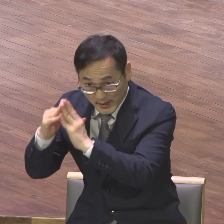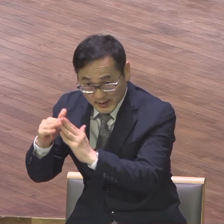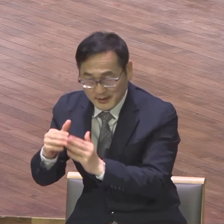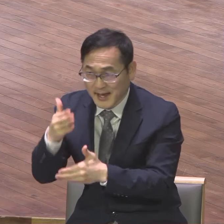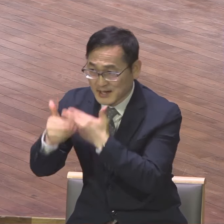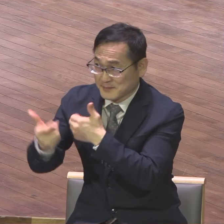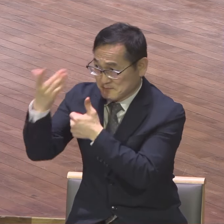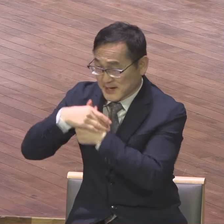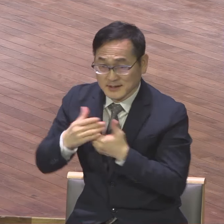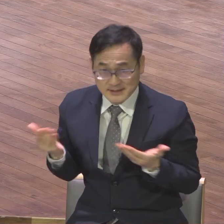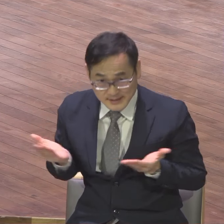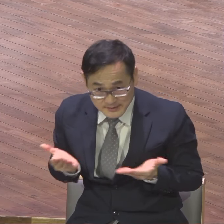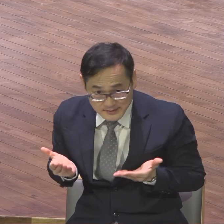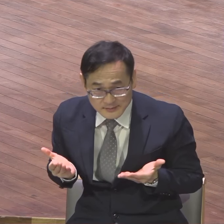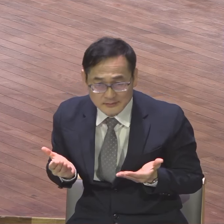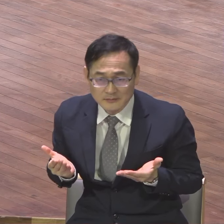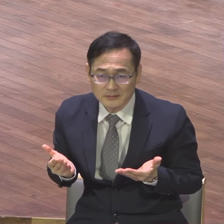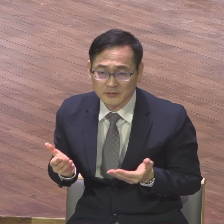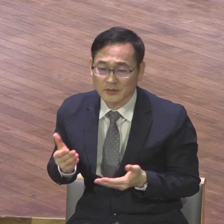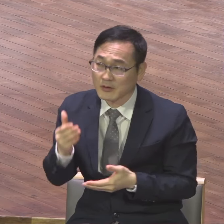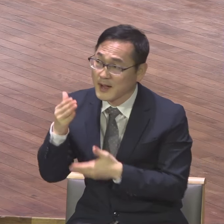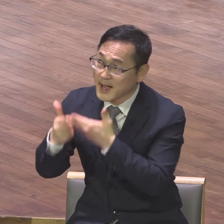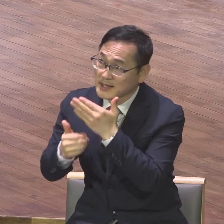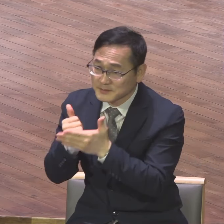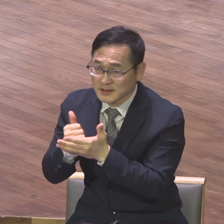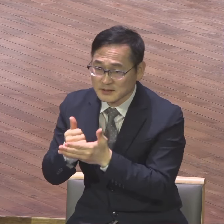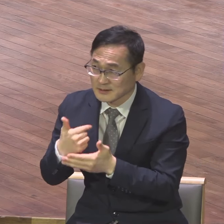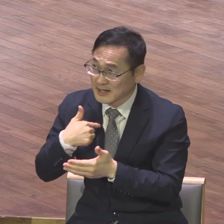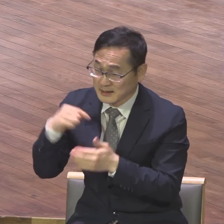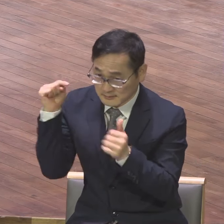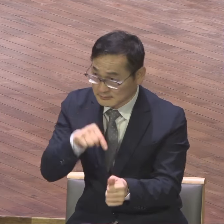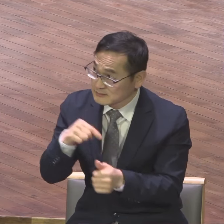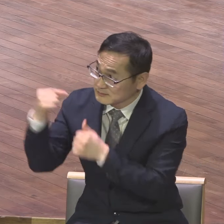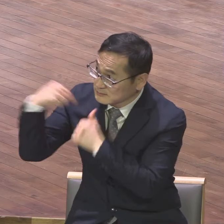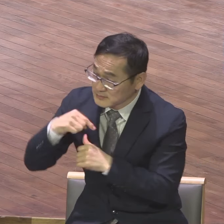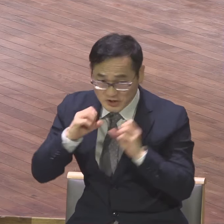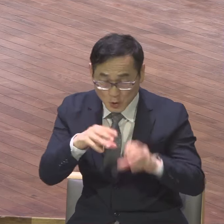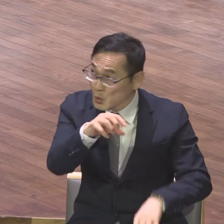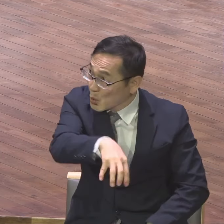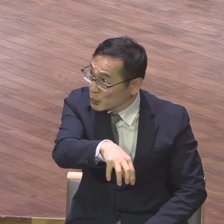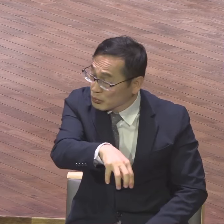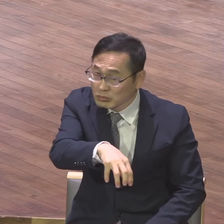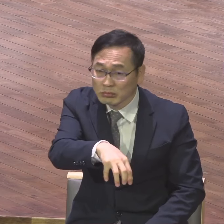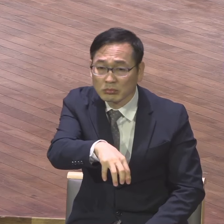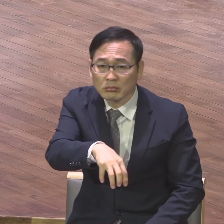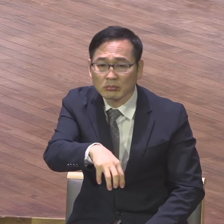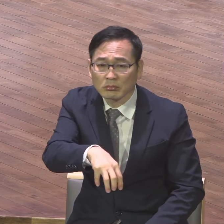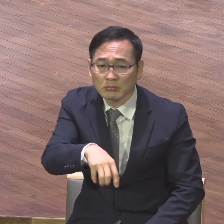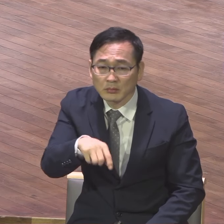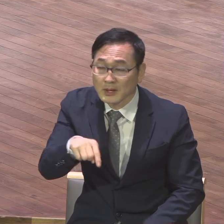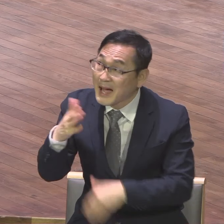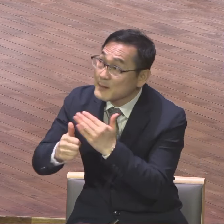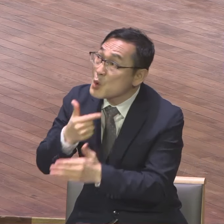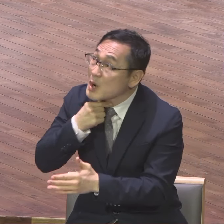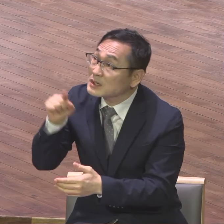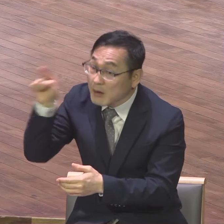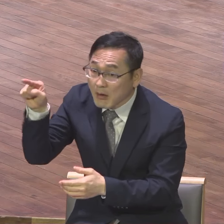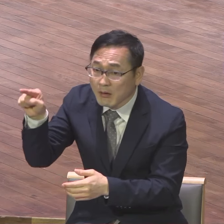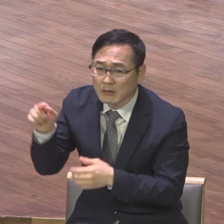직분, 하나님께서 내게 주신 현장, 그 나라와 그 일을 구하고